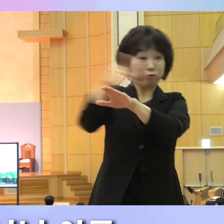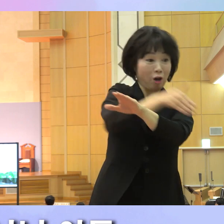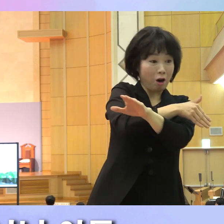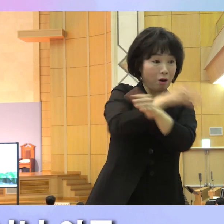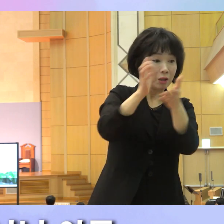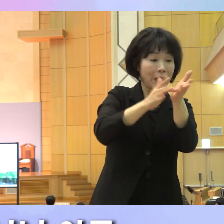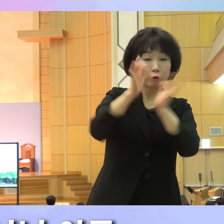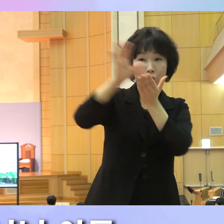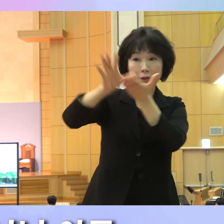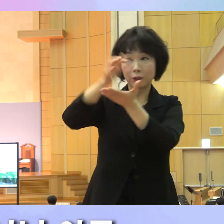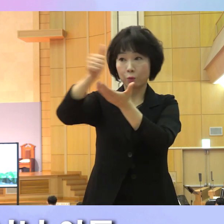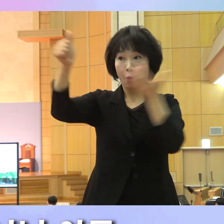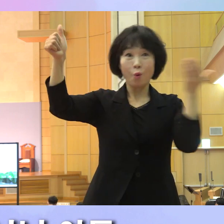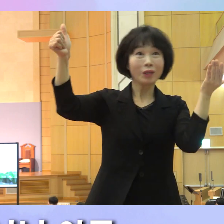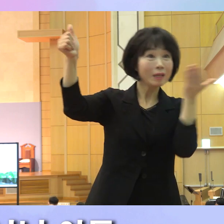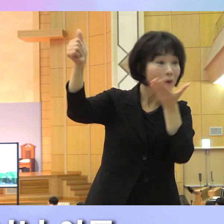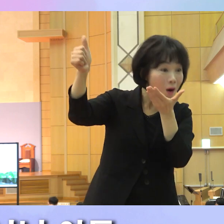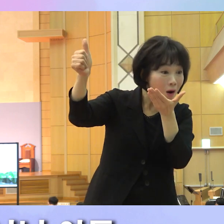예수 그리스도께서